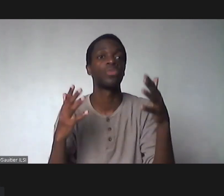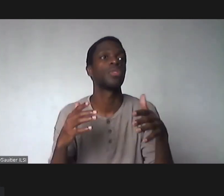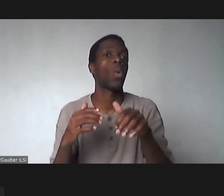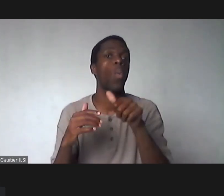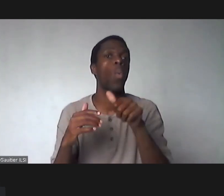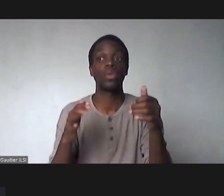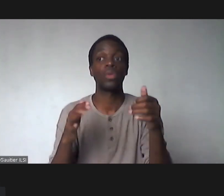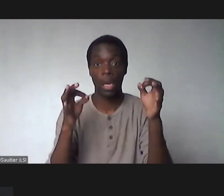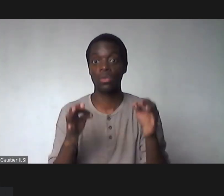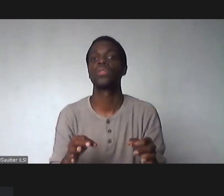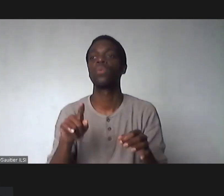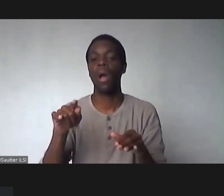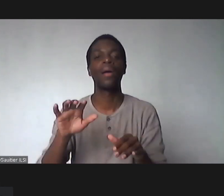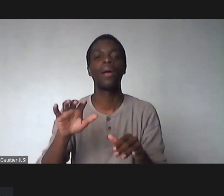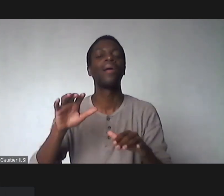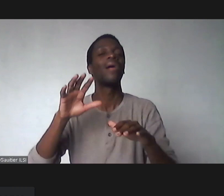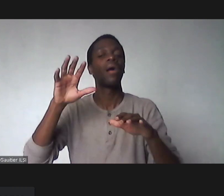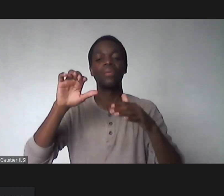datos?